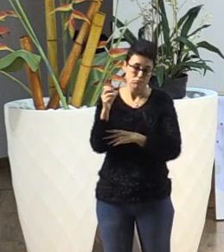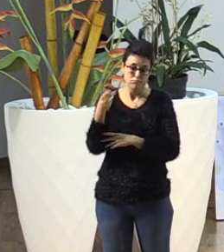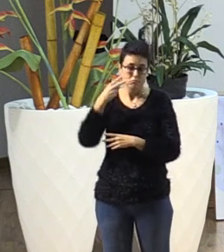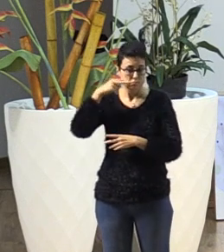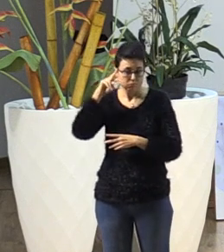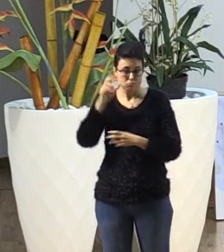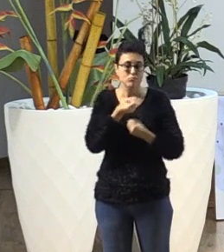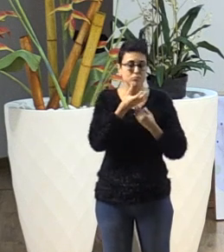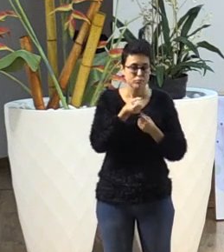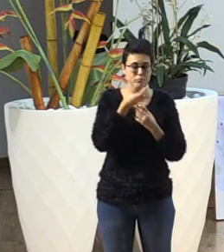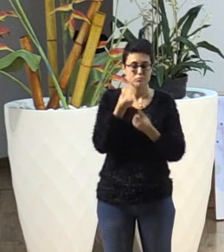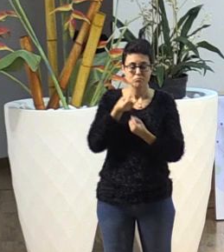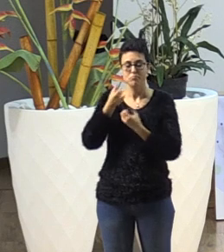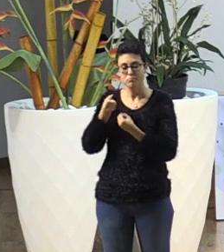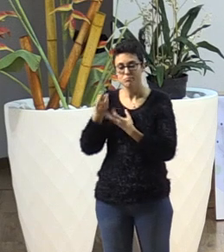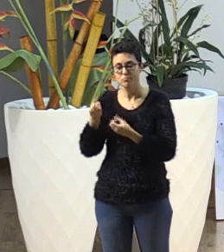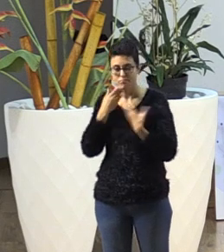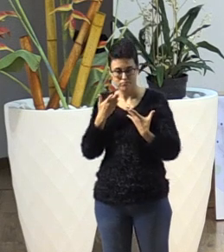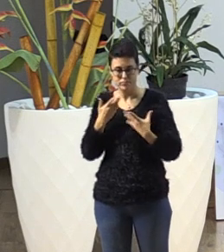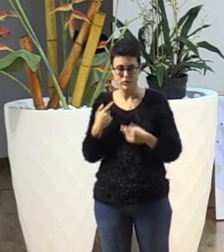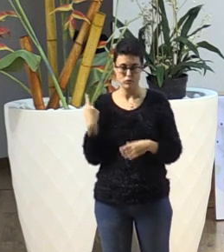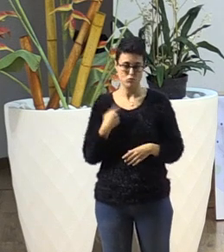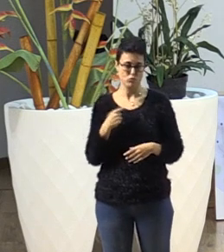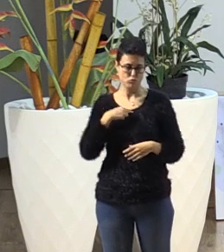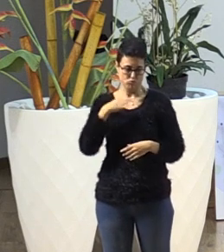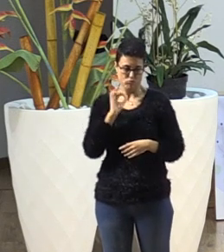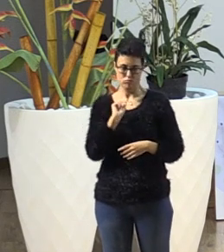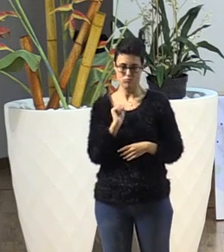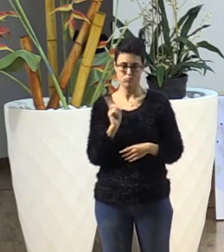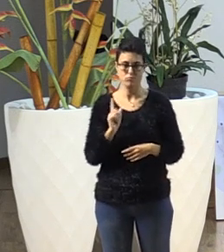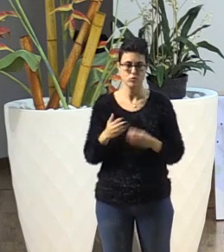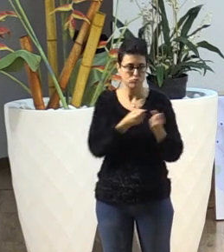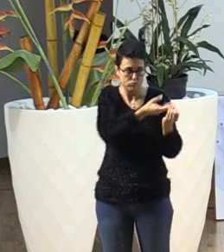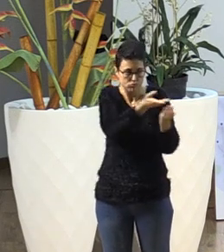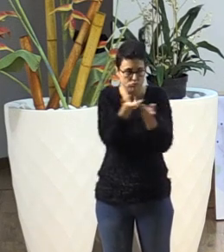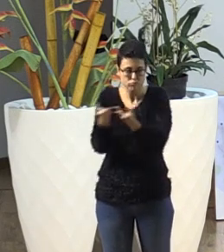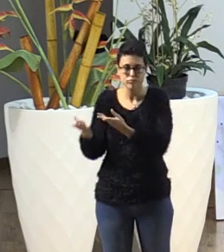abrir y las podamos discutir, no solo nosotros, sino también con todos vosotros y vosotras.